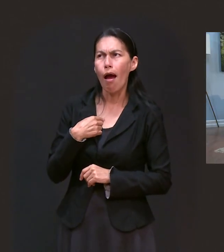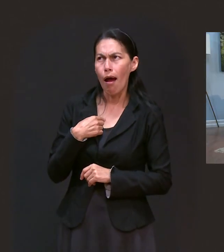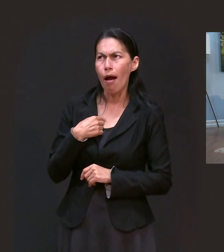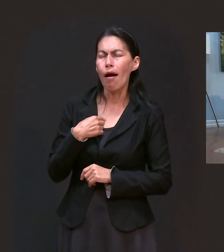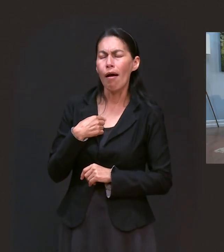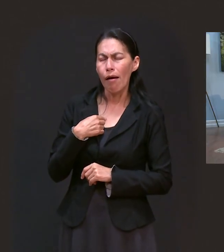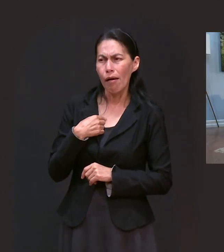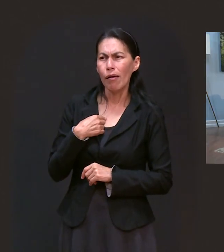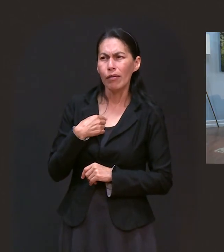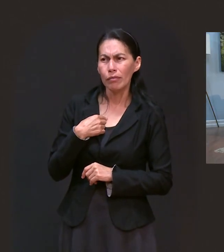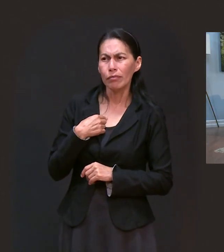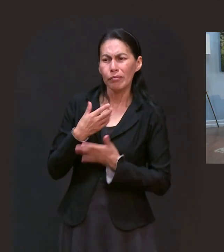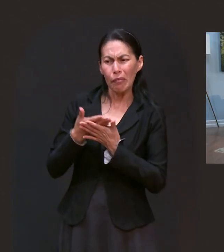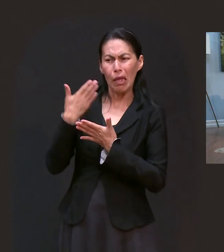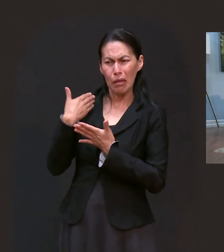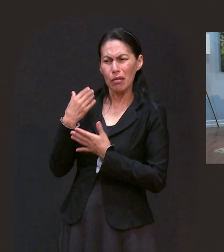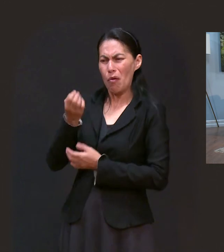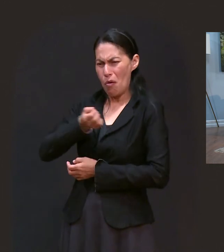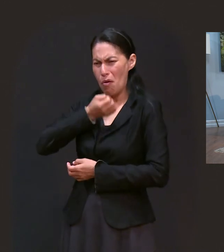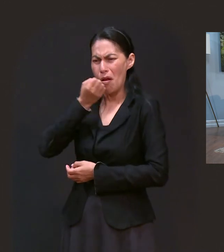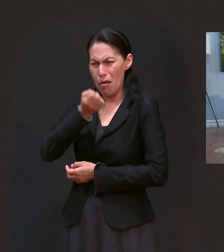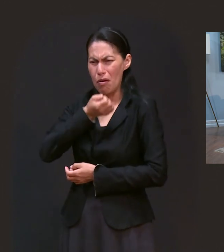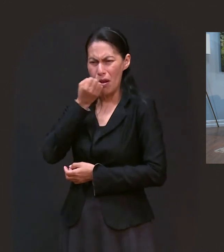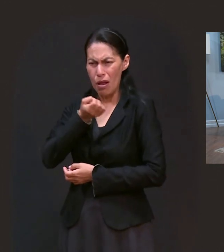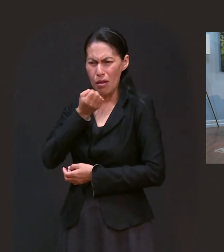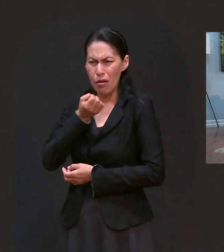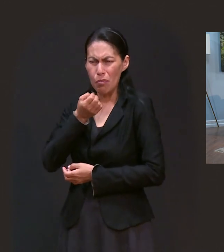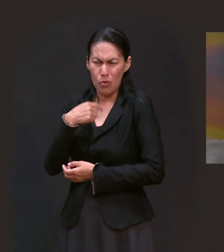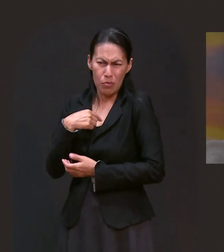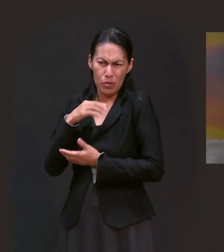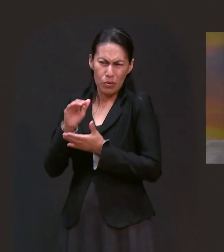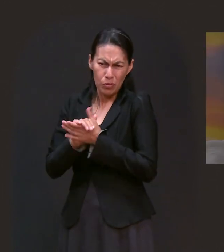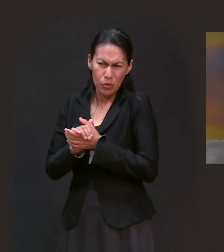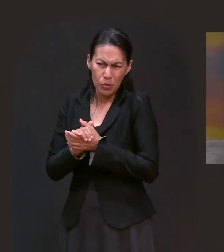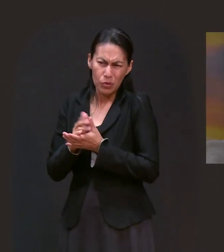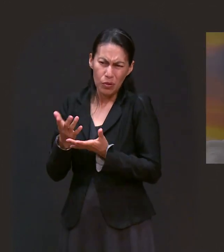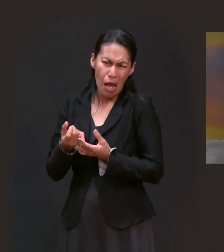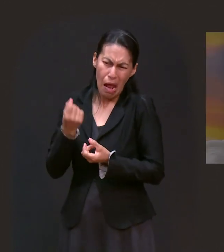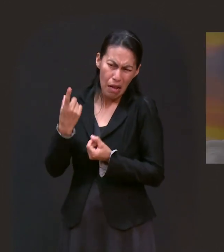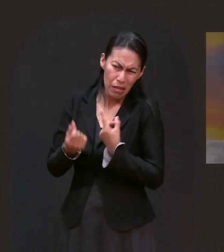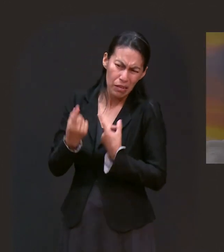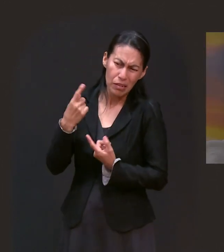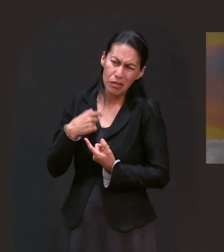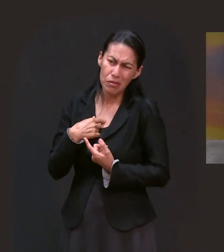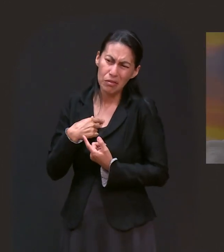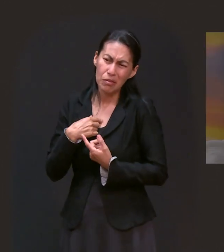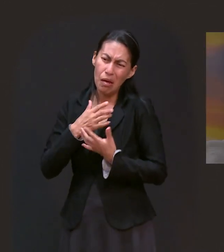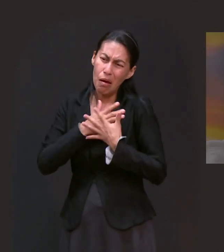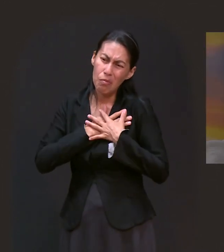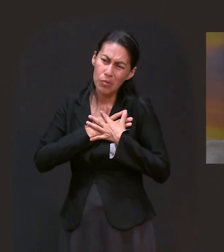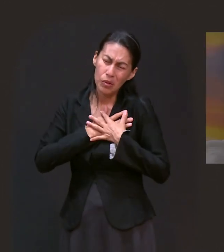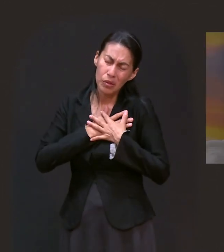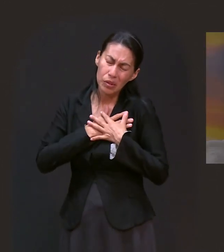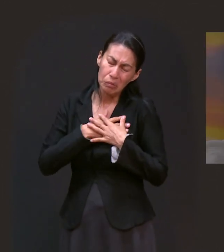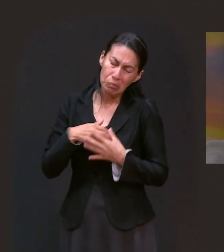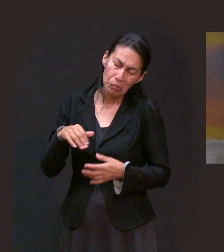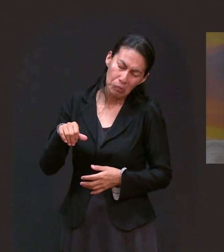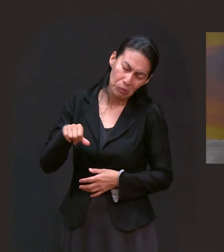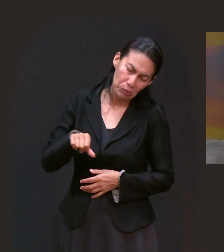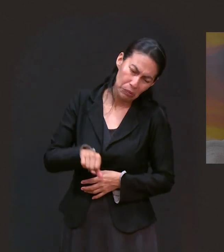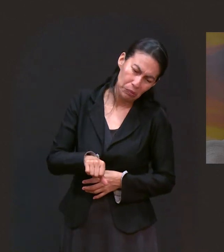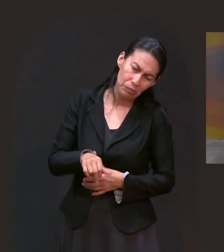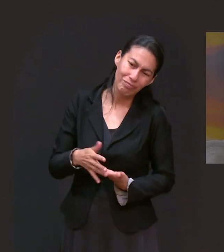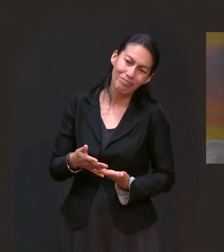sí dije ok siempre había orado por la persona y había tenido una desilusión amorosa